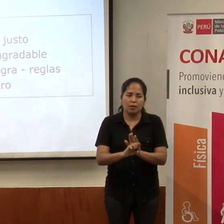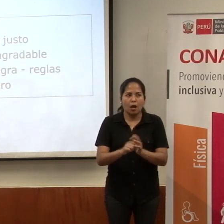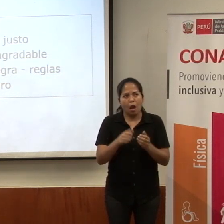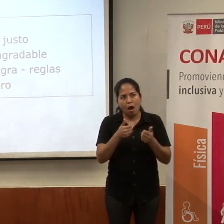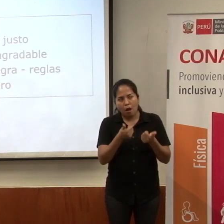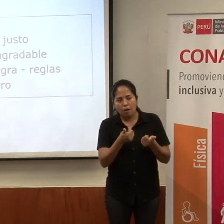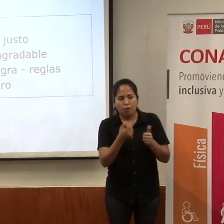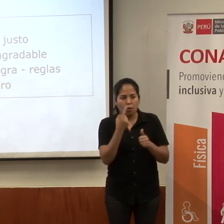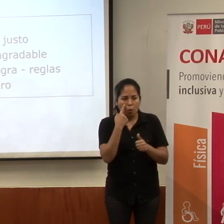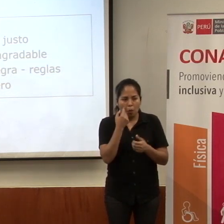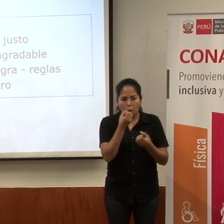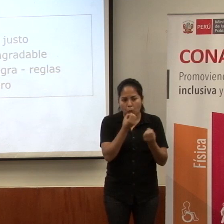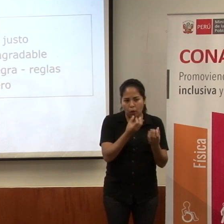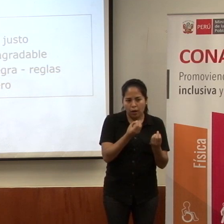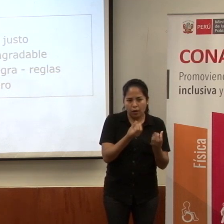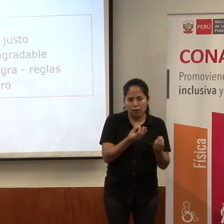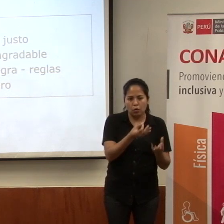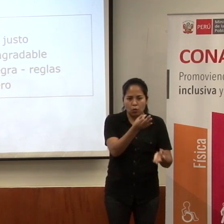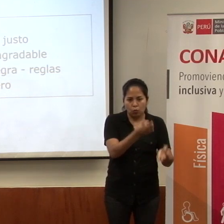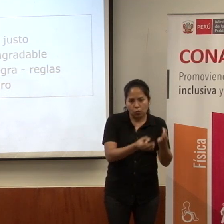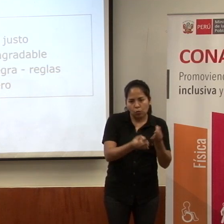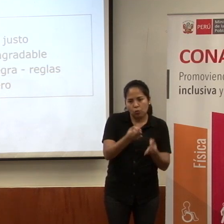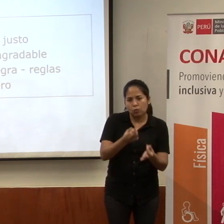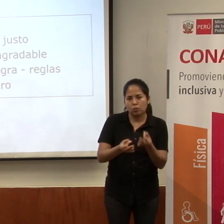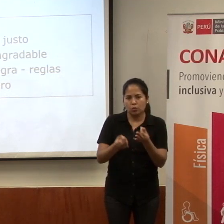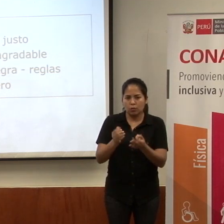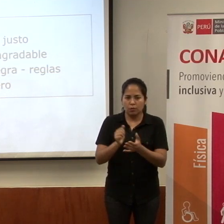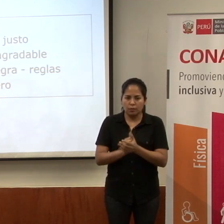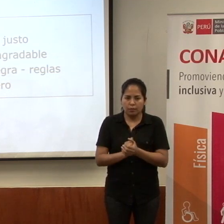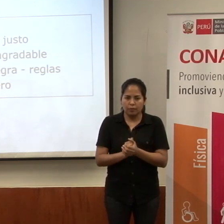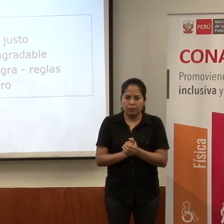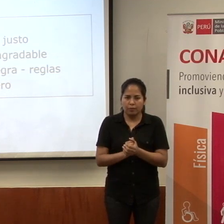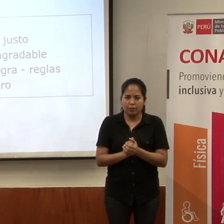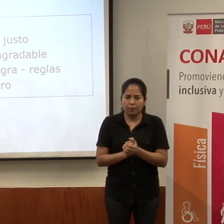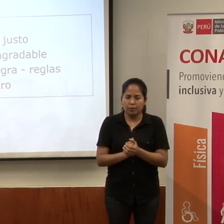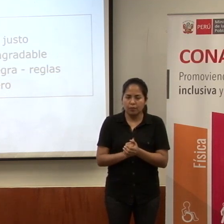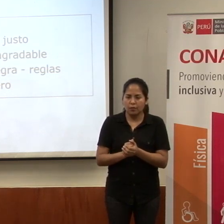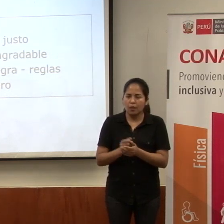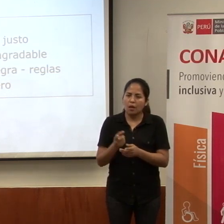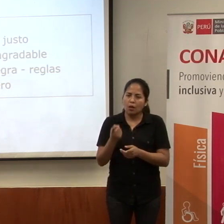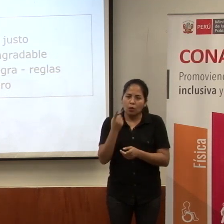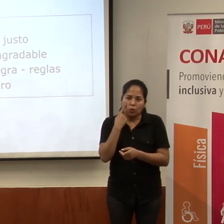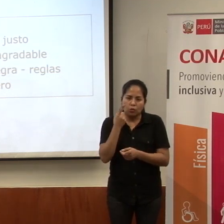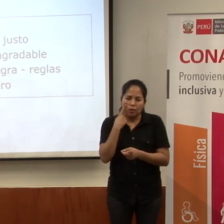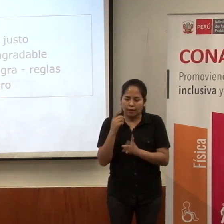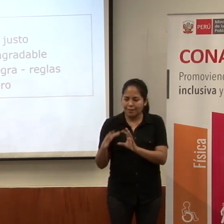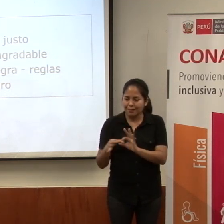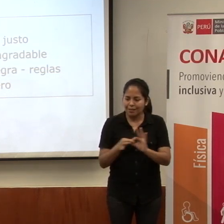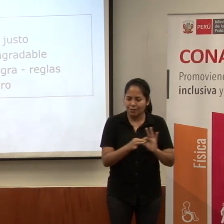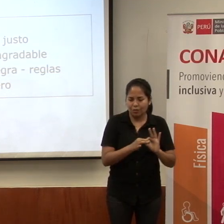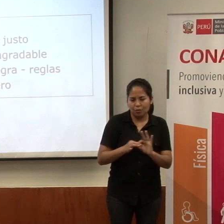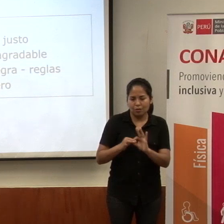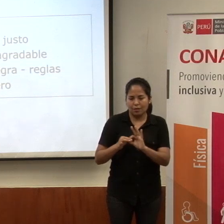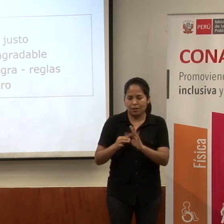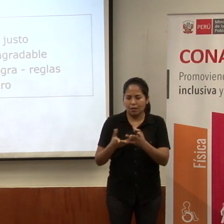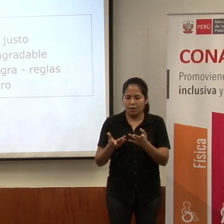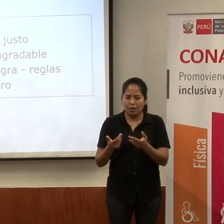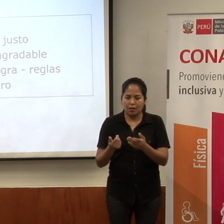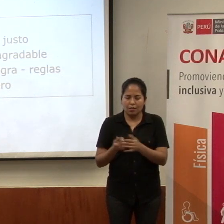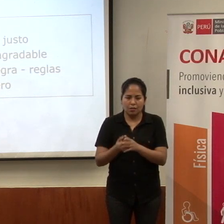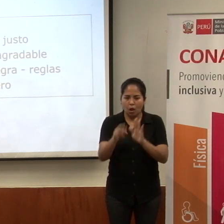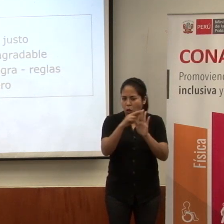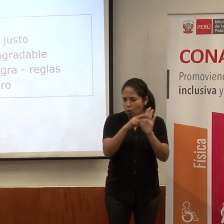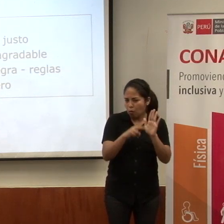la estética, entre lo bello y lo agradable, la ciudadanía, el concepto de integración de reglas sociales, y